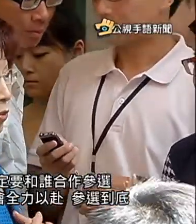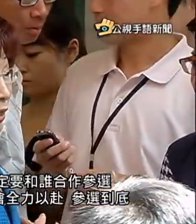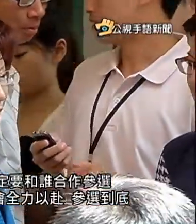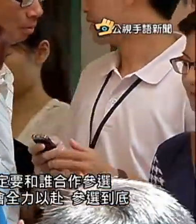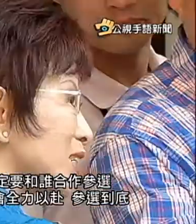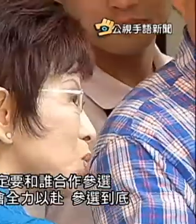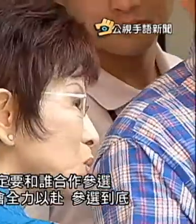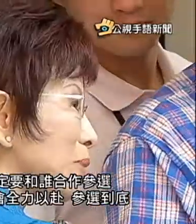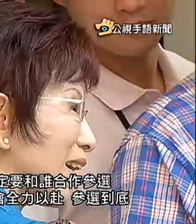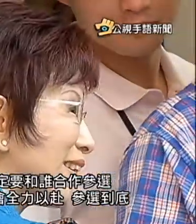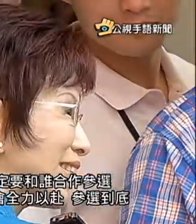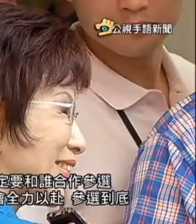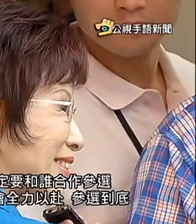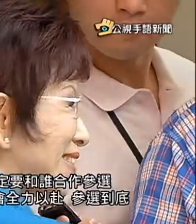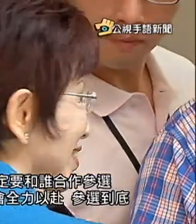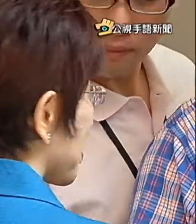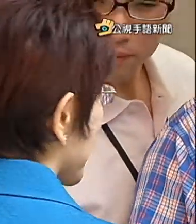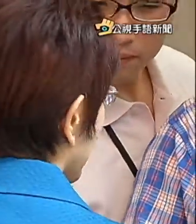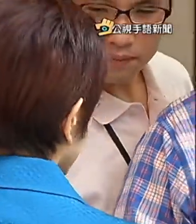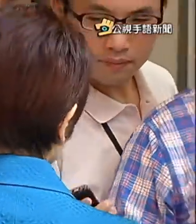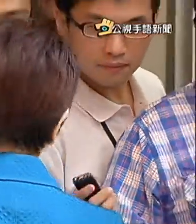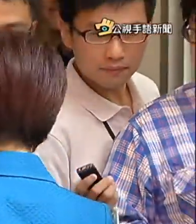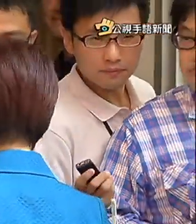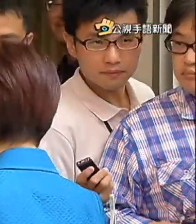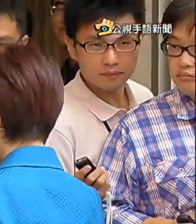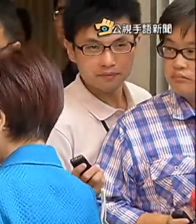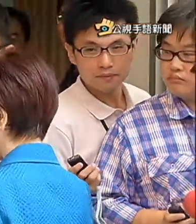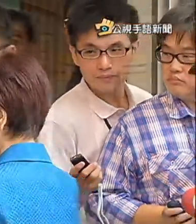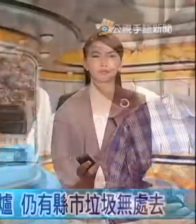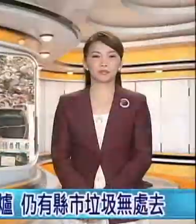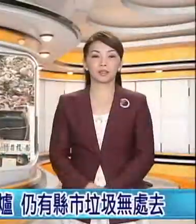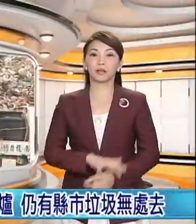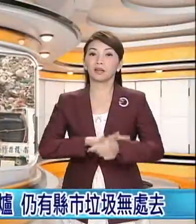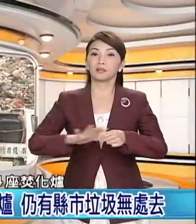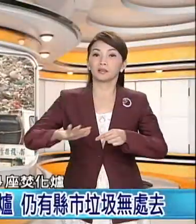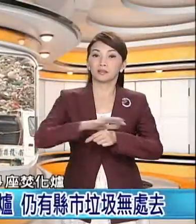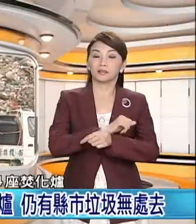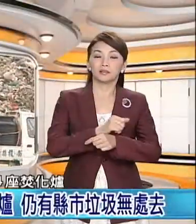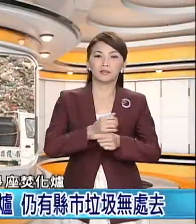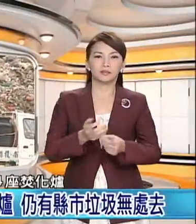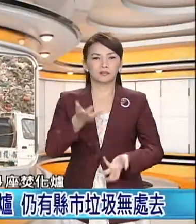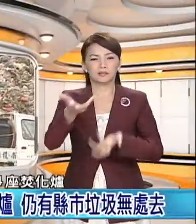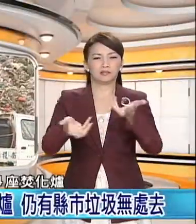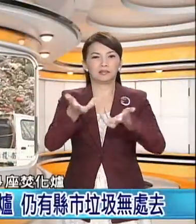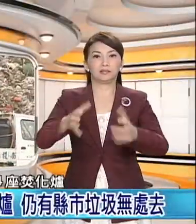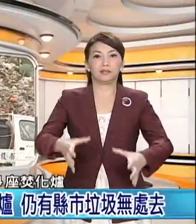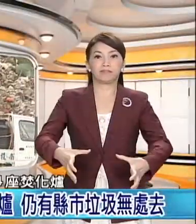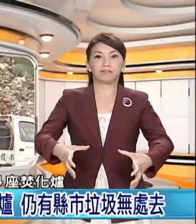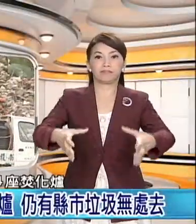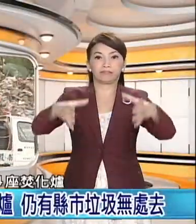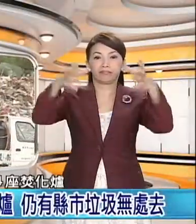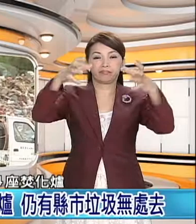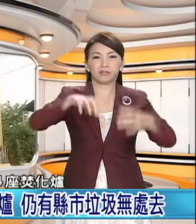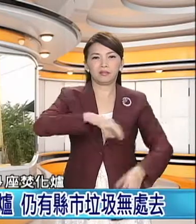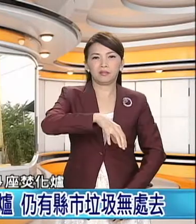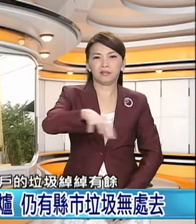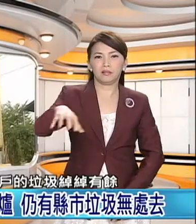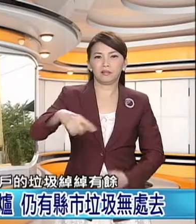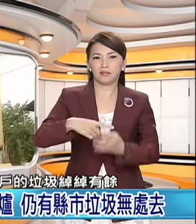赴参选到底。记者陈嘉欣、陈信龙台北报道。 全台湾有24座焚化炉，处理一